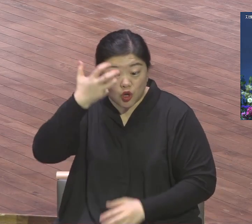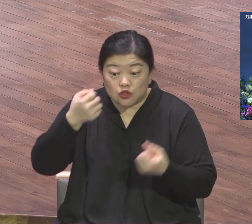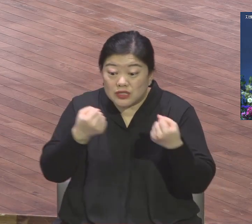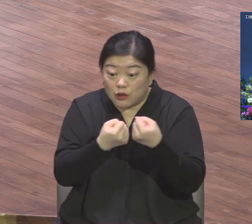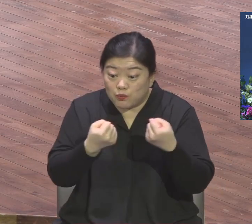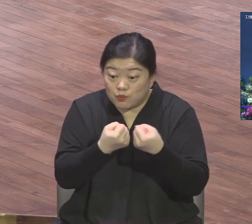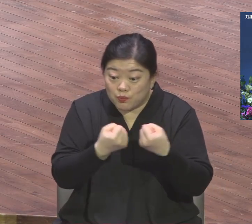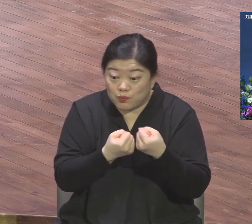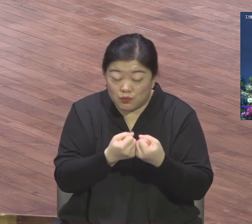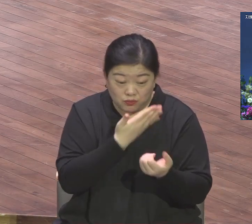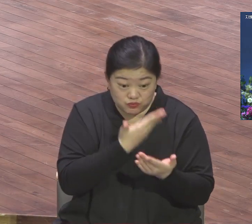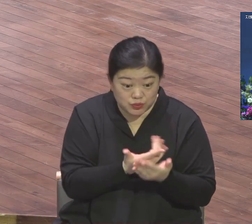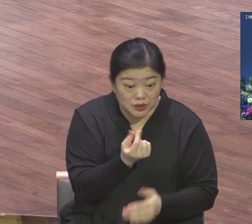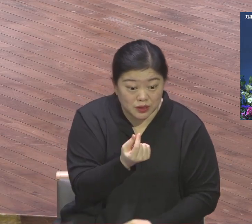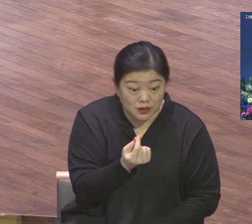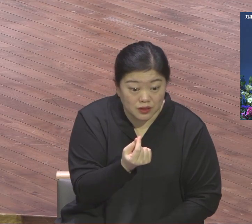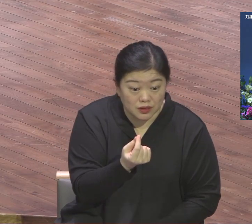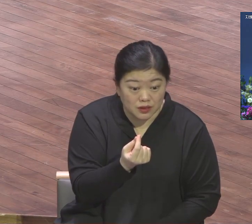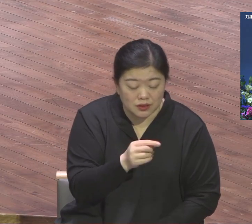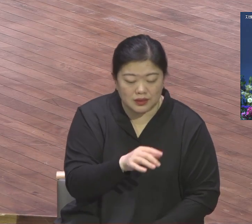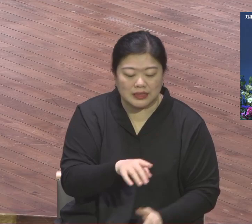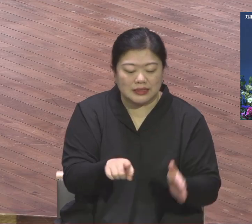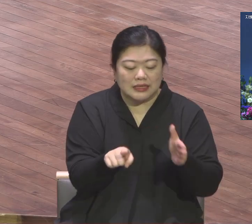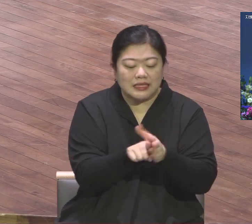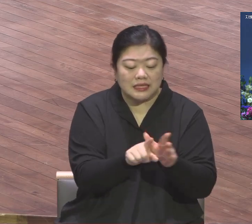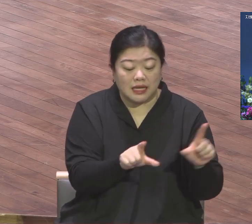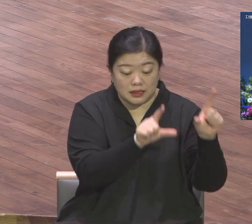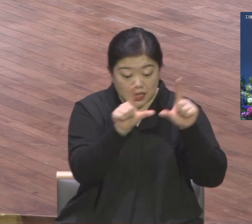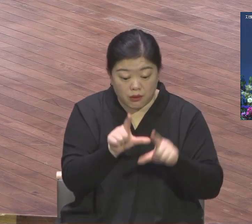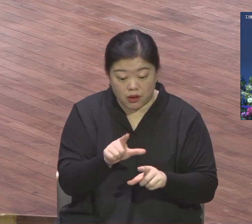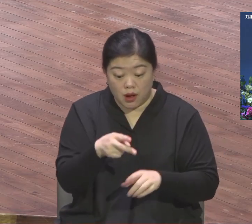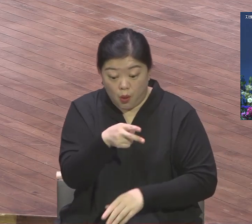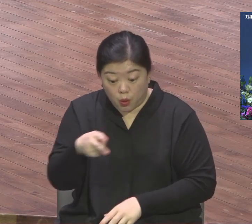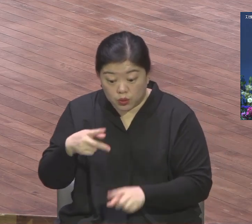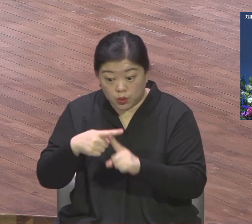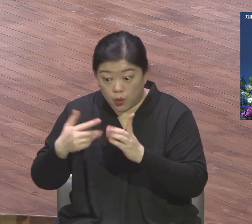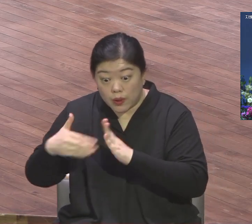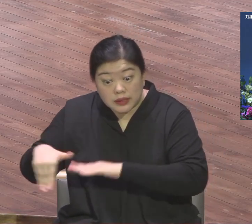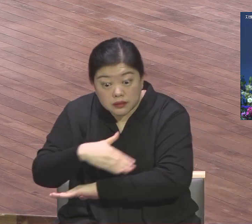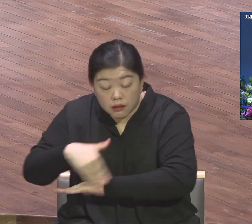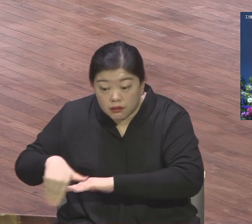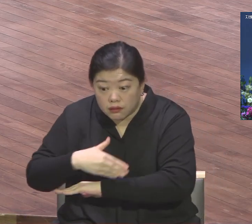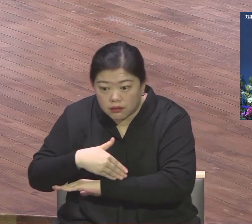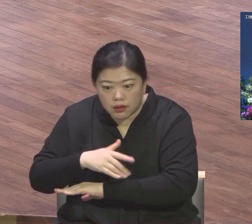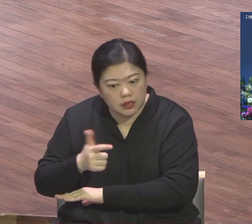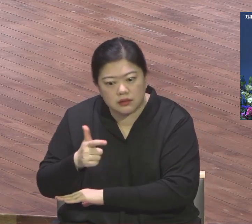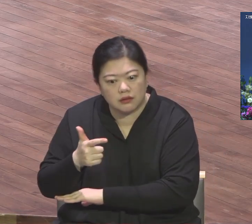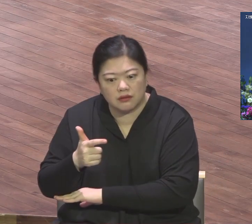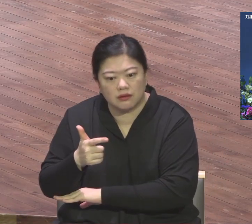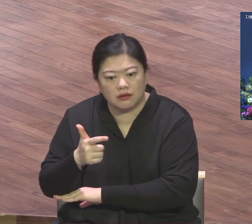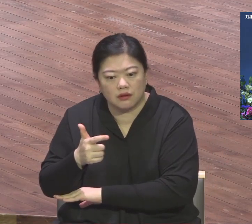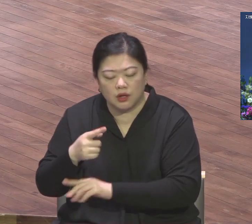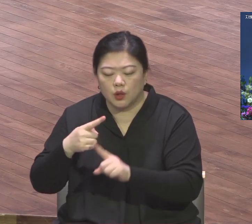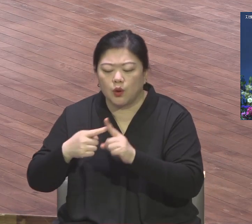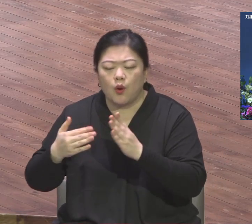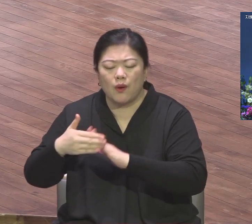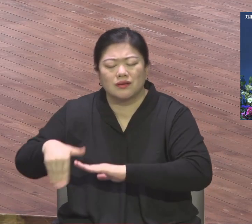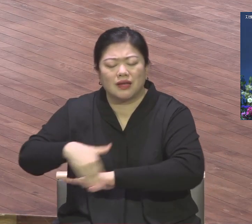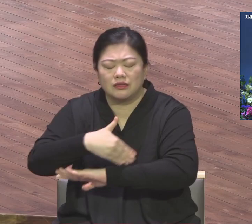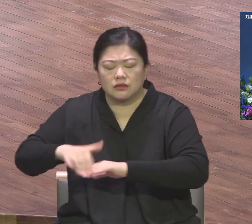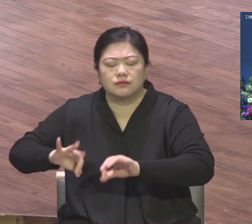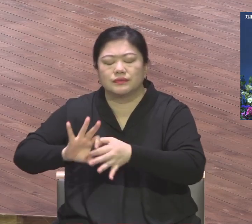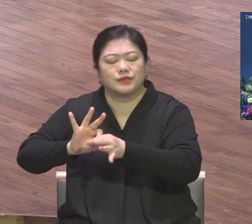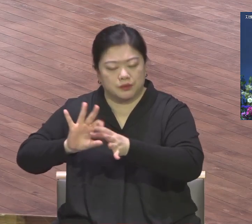다닌다, 그것도 중요하지만 그게 아니에요. 신앙생활이 뭐냐? 허감 세력과 영적 싸움 싸우는 것이